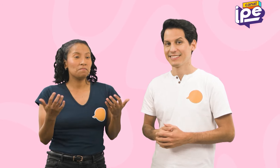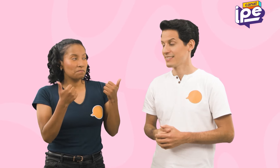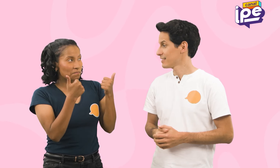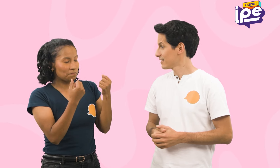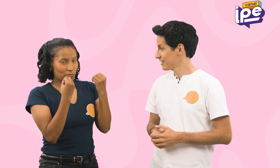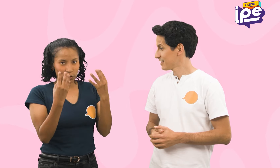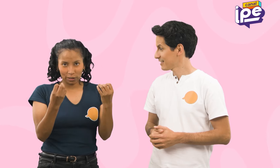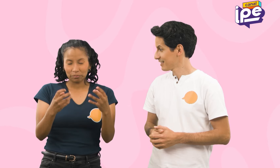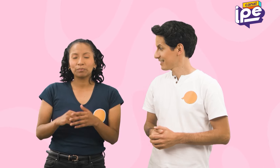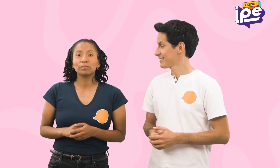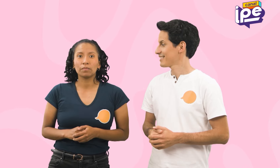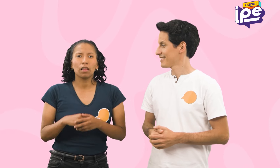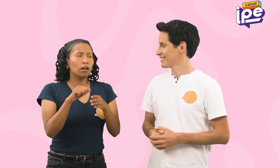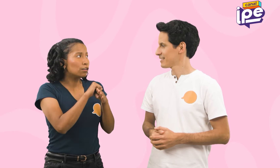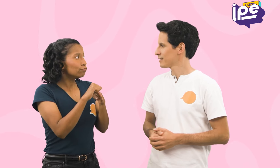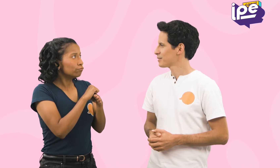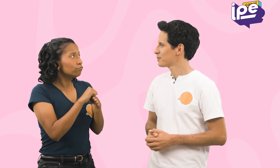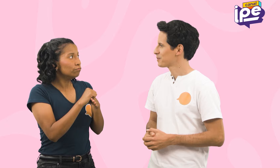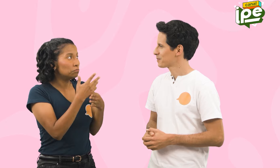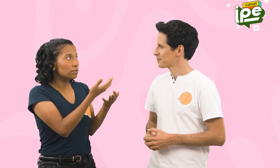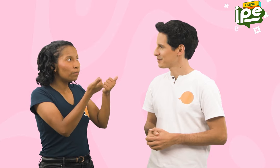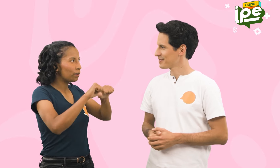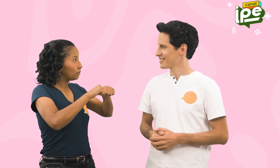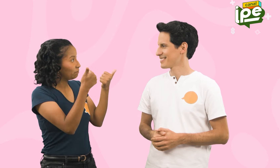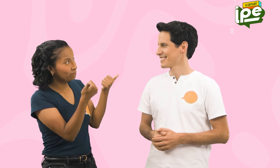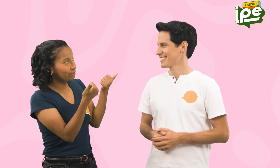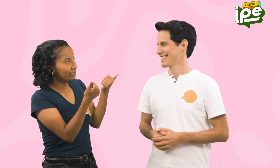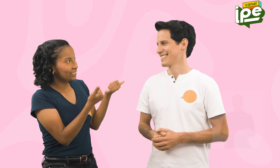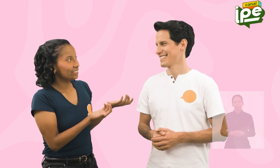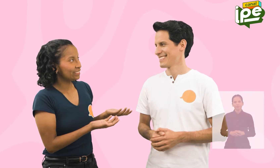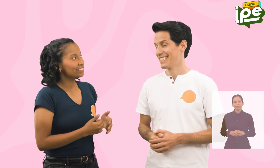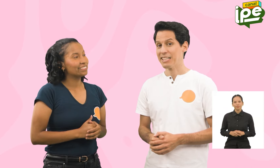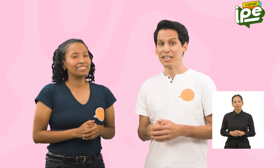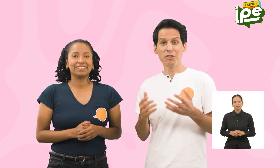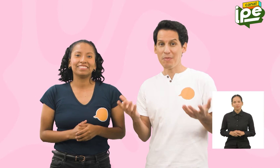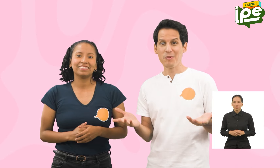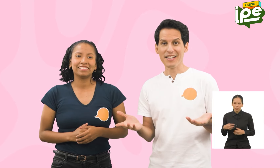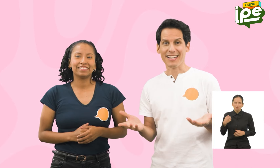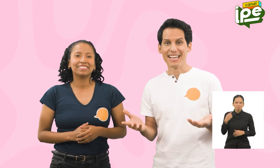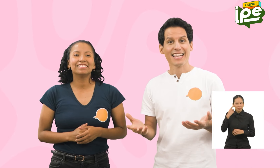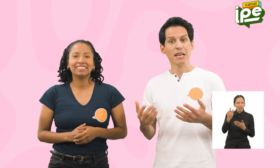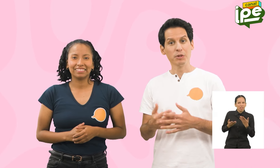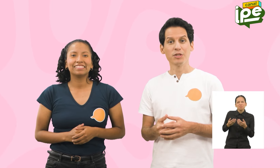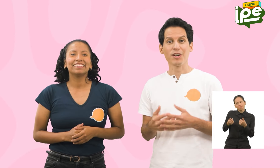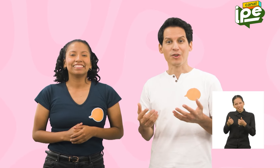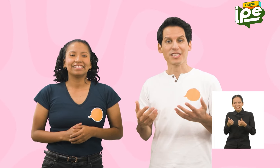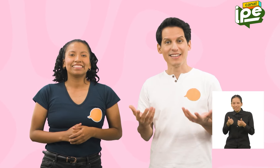Excelente muy bien Mickey qué tal te fue con la práctica creo que muy bien he podido reconocer las